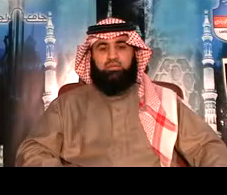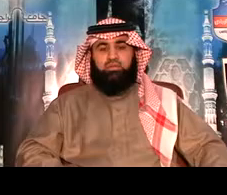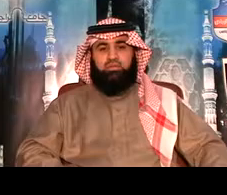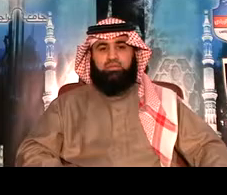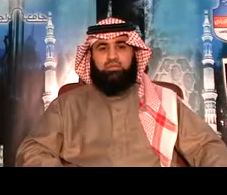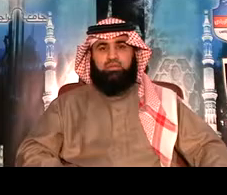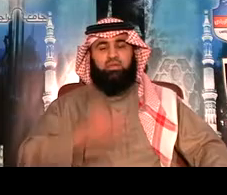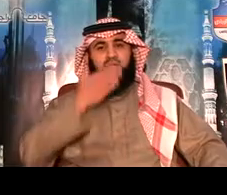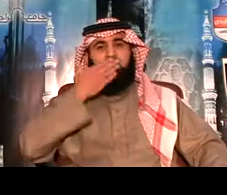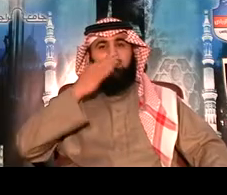إن الحمد لله